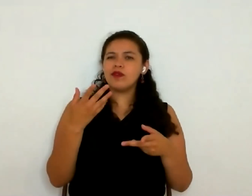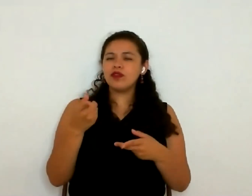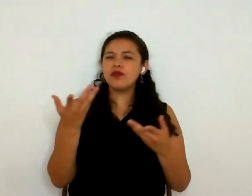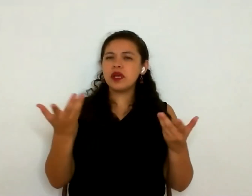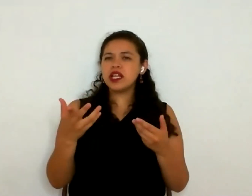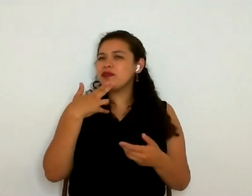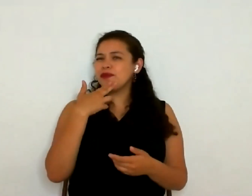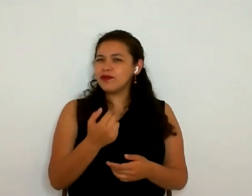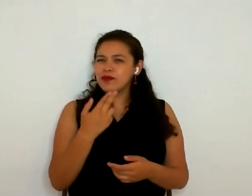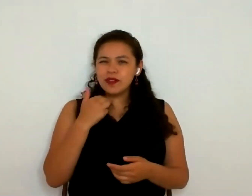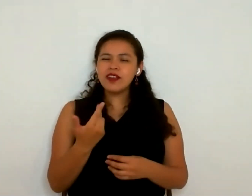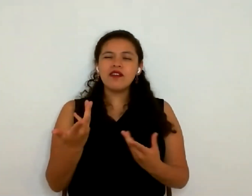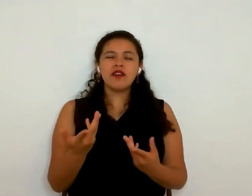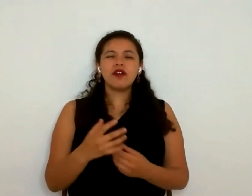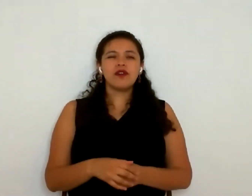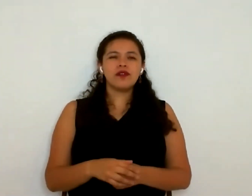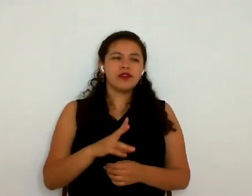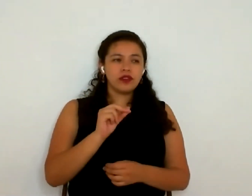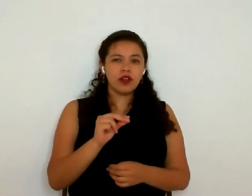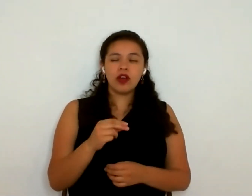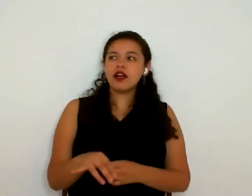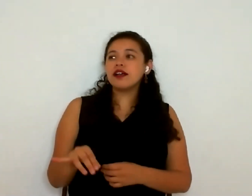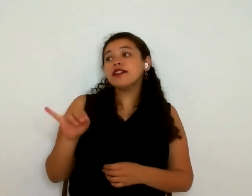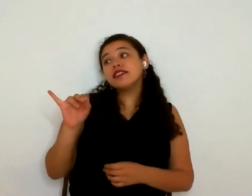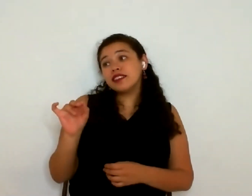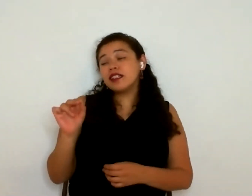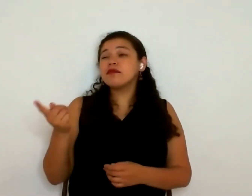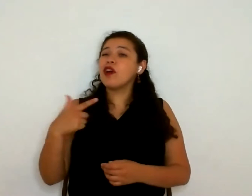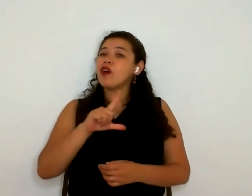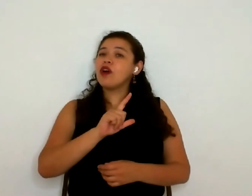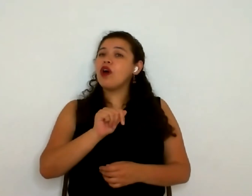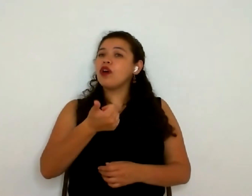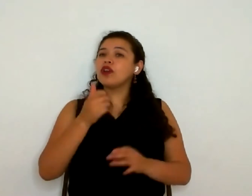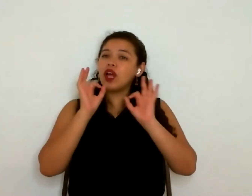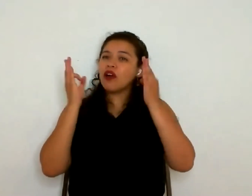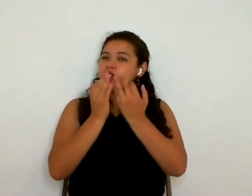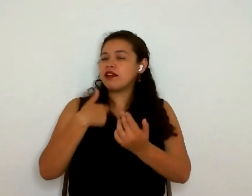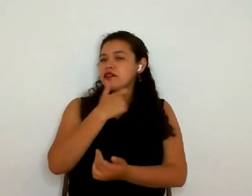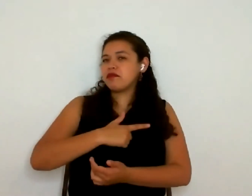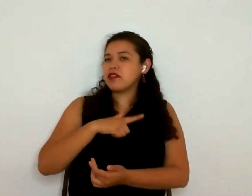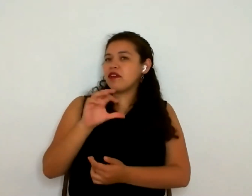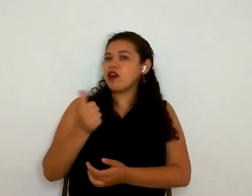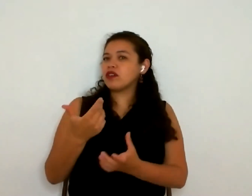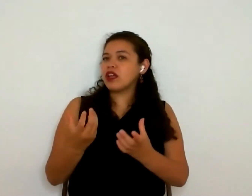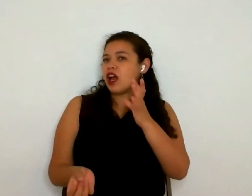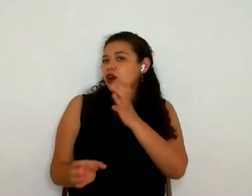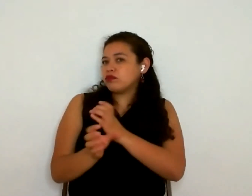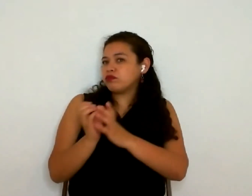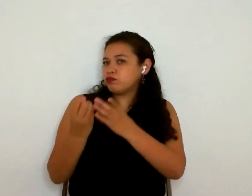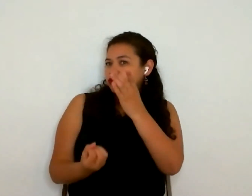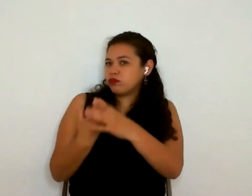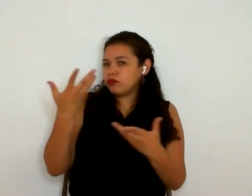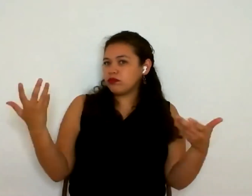o ti para me gustaría dar no sé si hay otras maneras pues igual innovar y